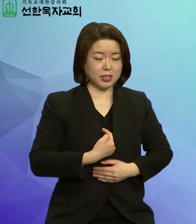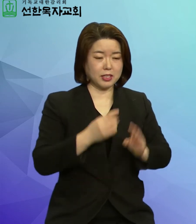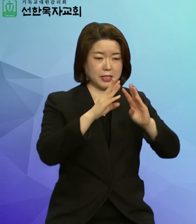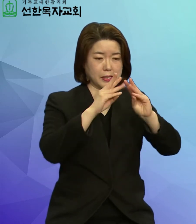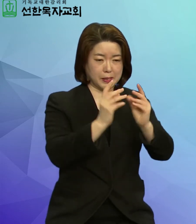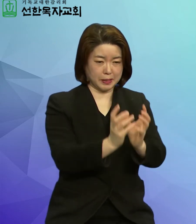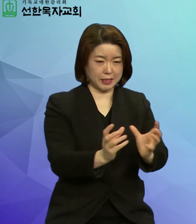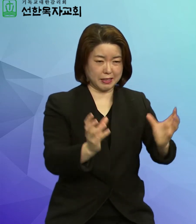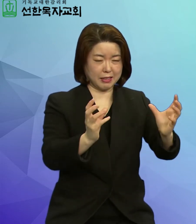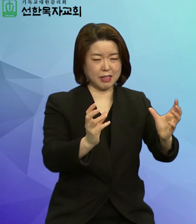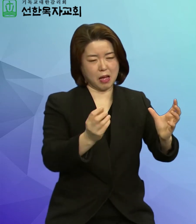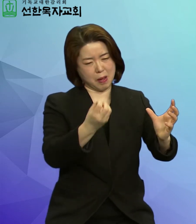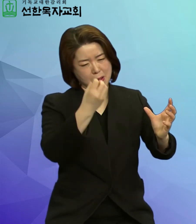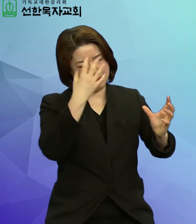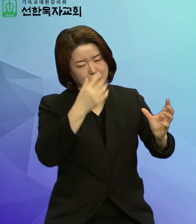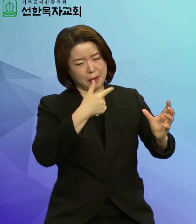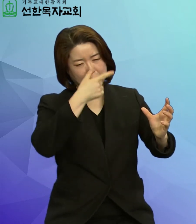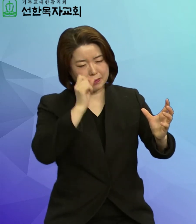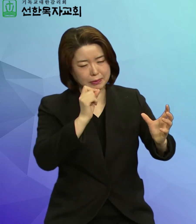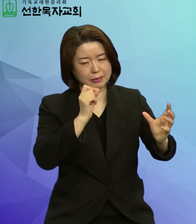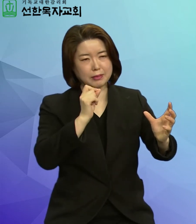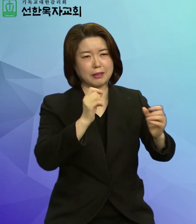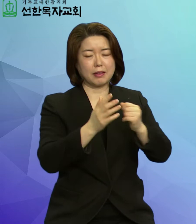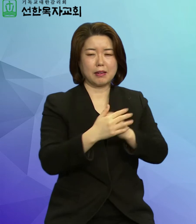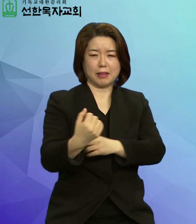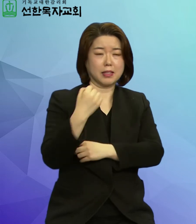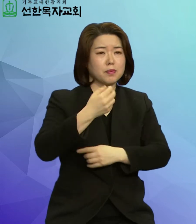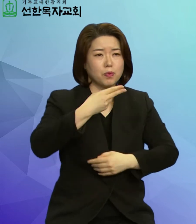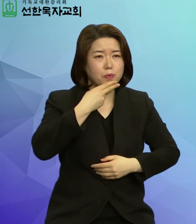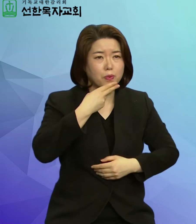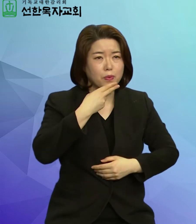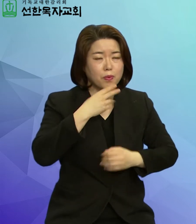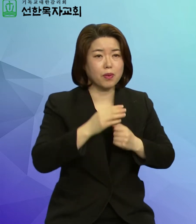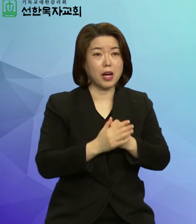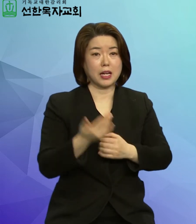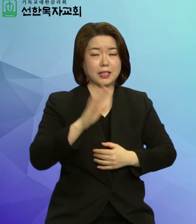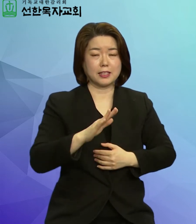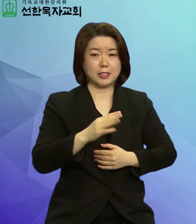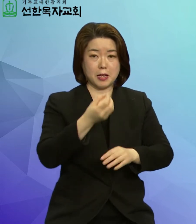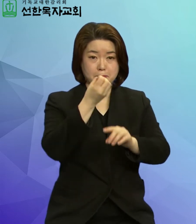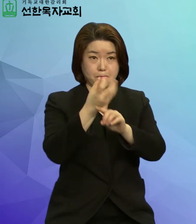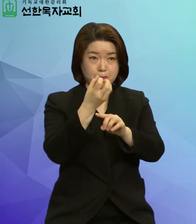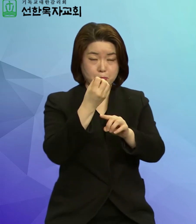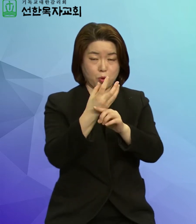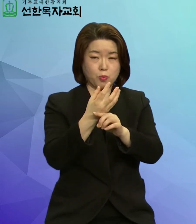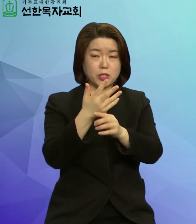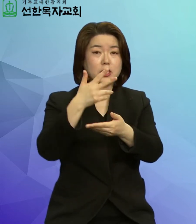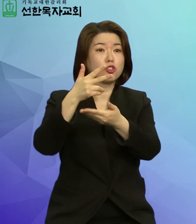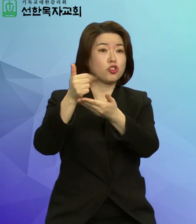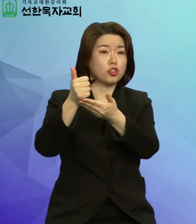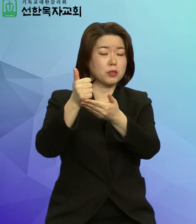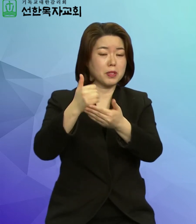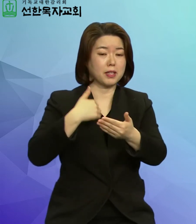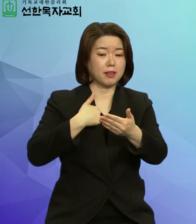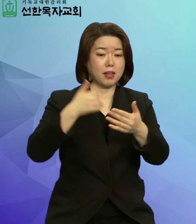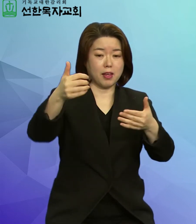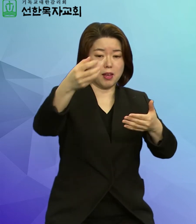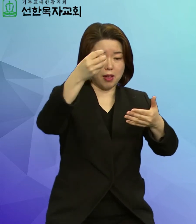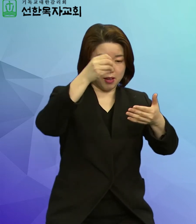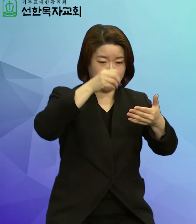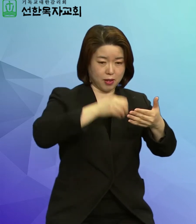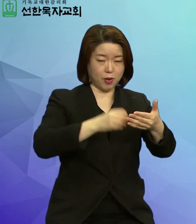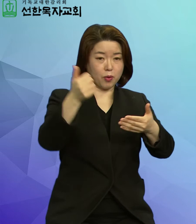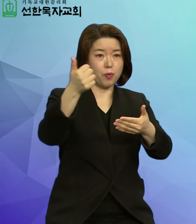나 자신은 질그릇같이 못나고 부족하고 능력도 없는데 보물이신 예수님이 내